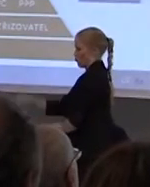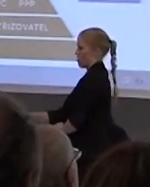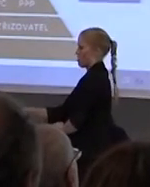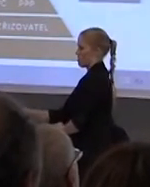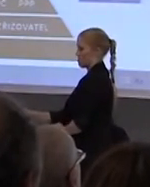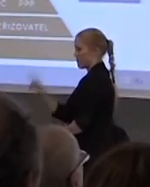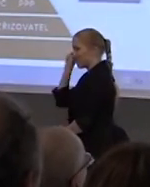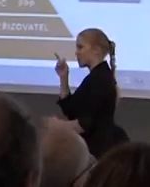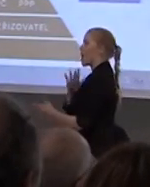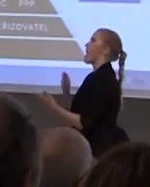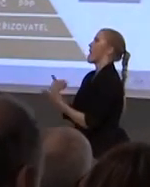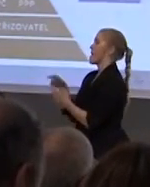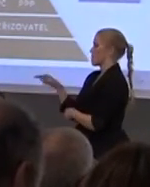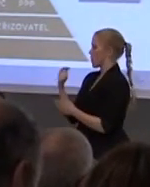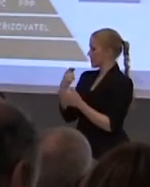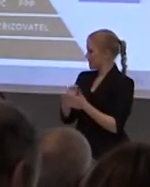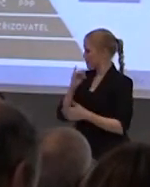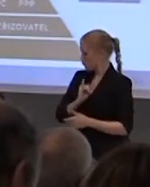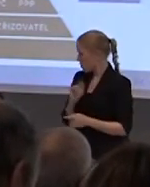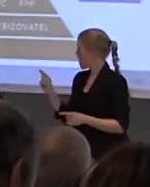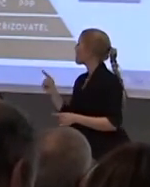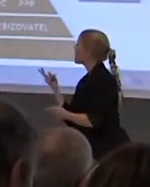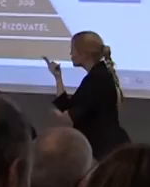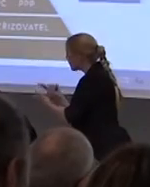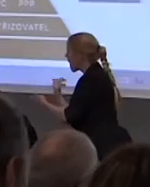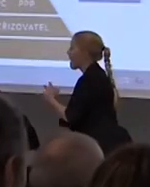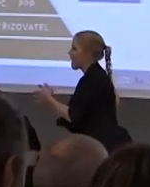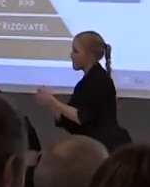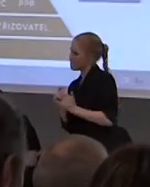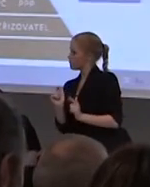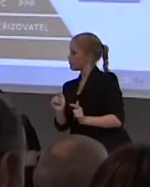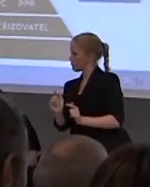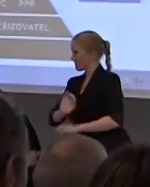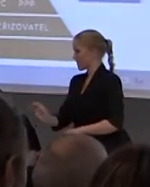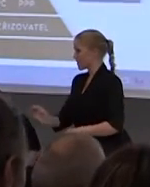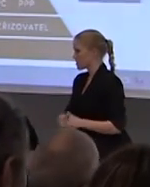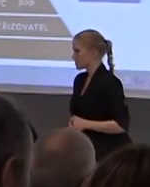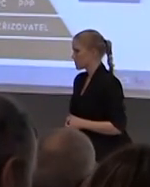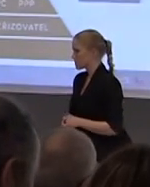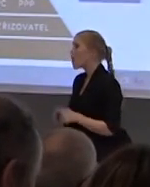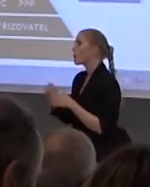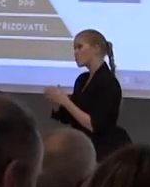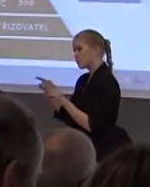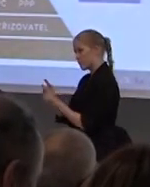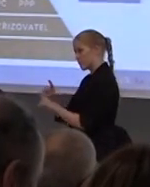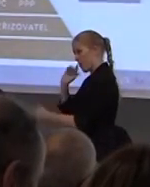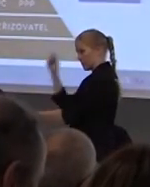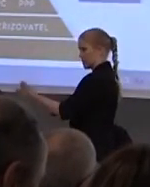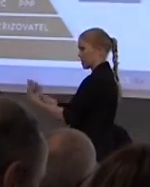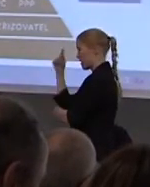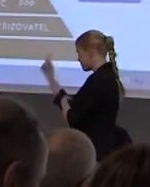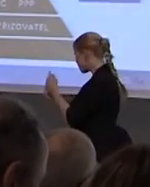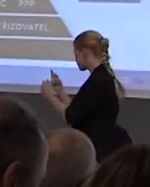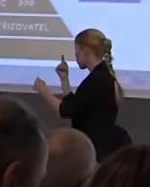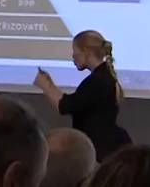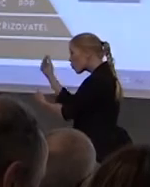i rozšířením té nabídky vzdělávacích kurzů, ale i zároveň tím, že se snažíme mluvit právě